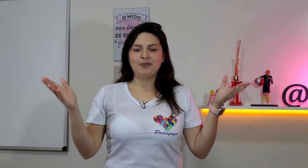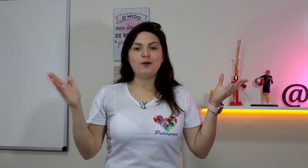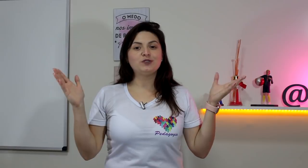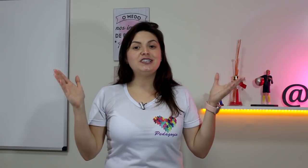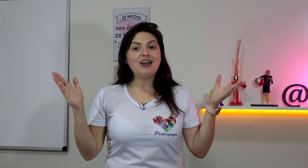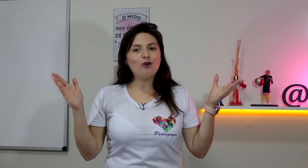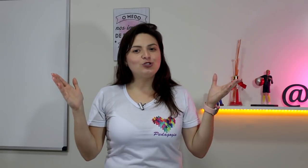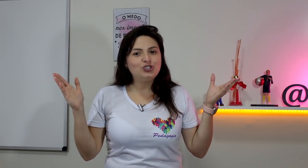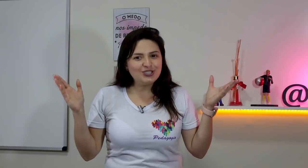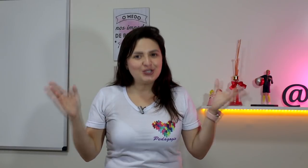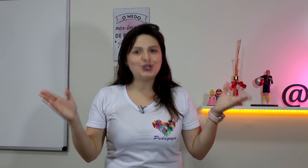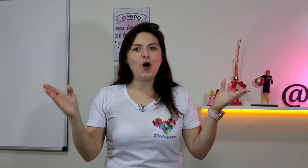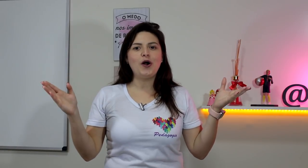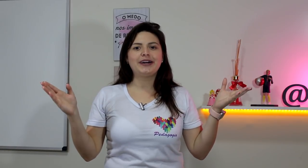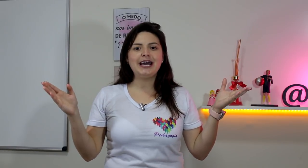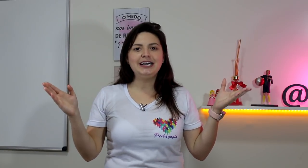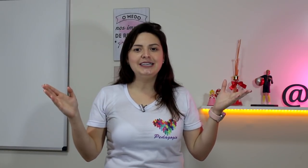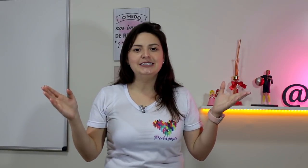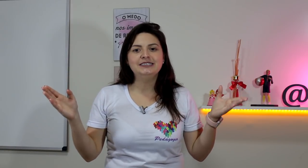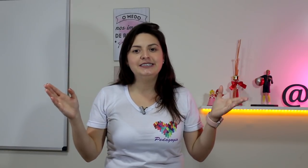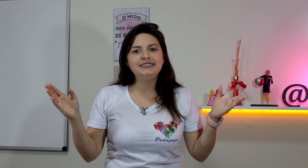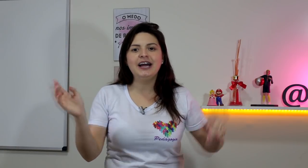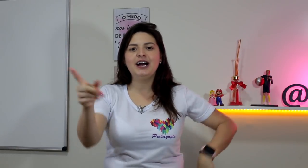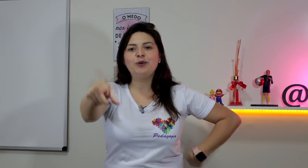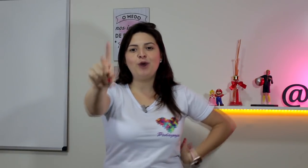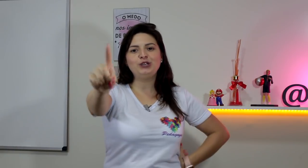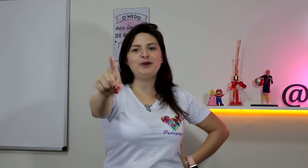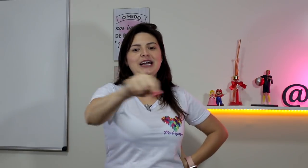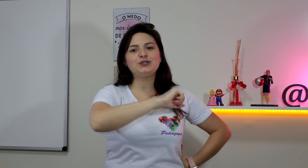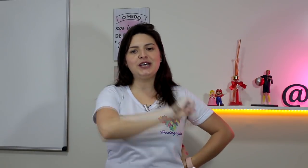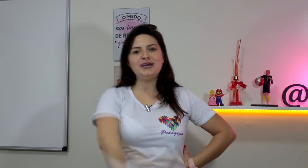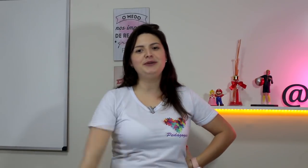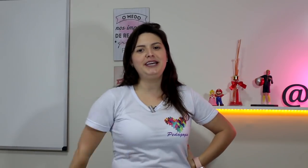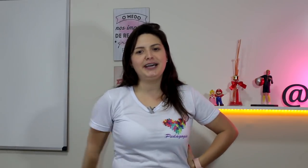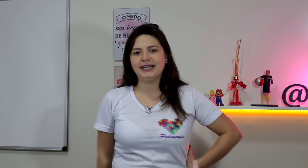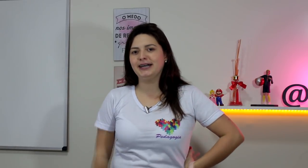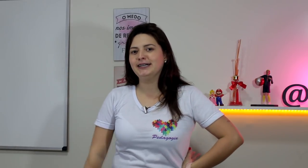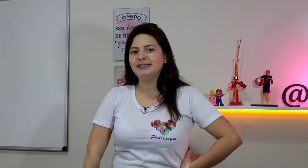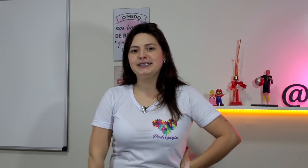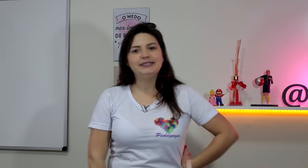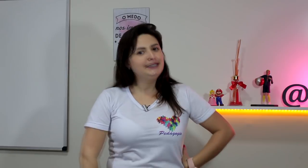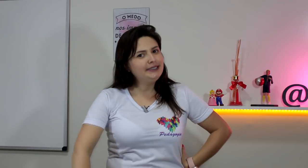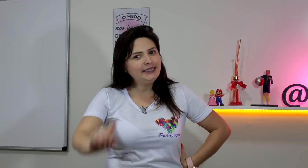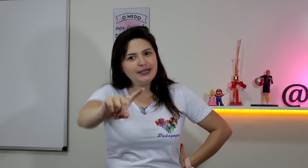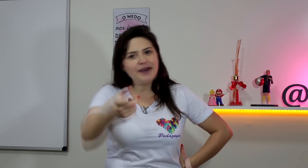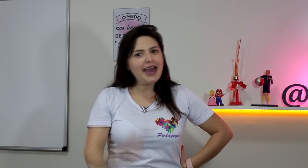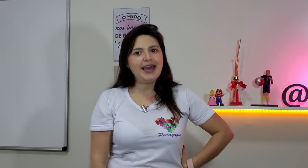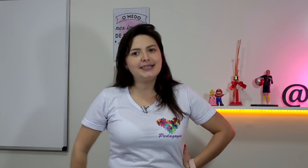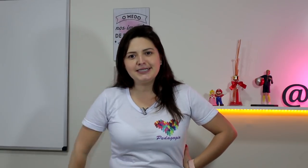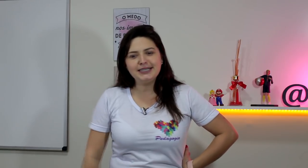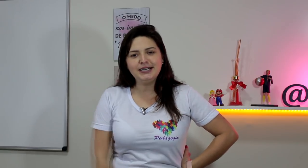O sinal de sogra, não, pode parar com isso aí, menina. Não é esse